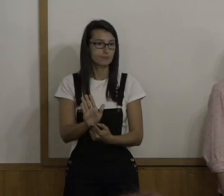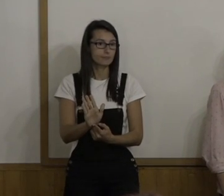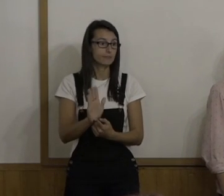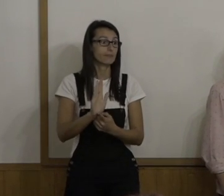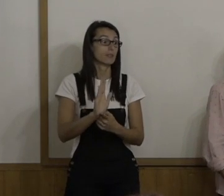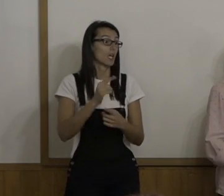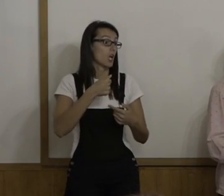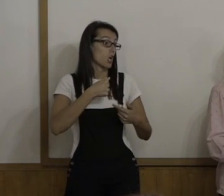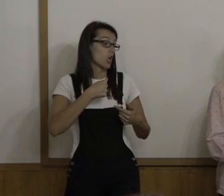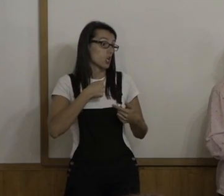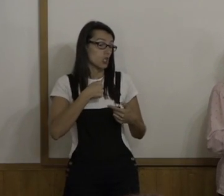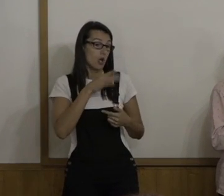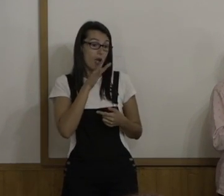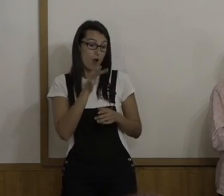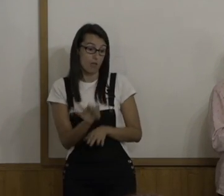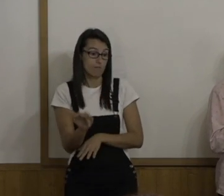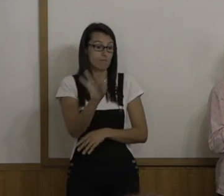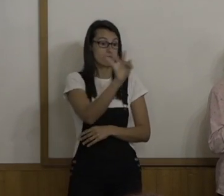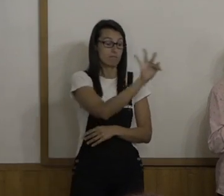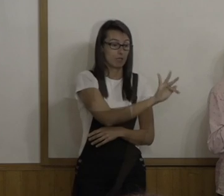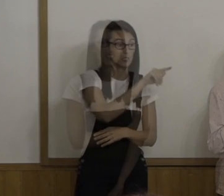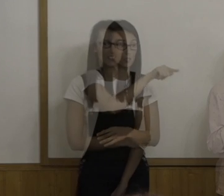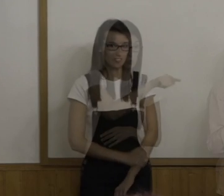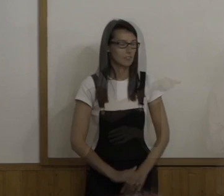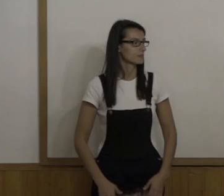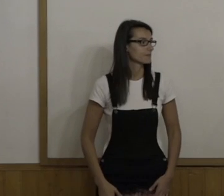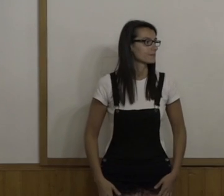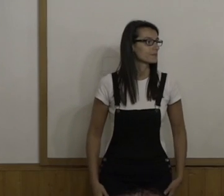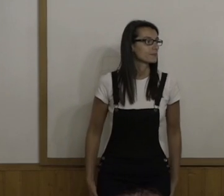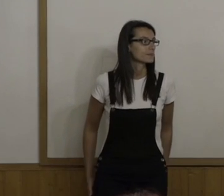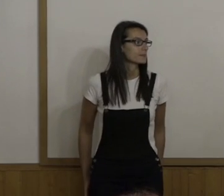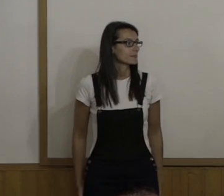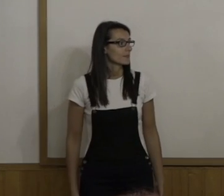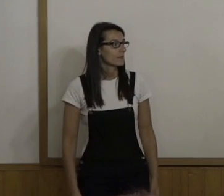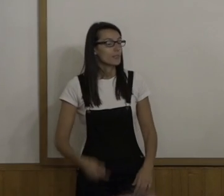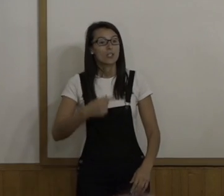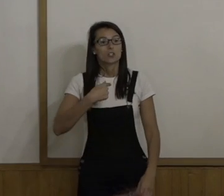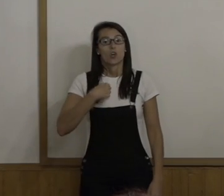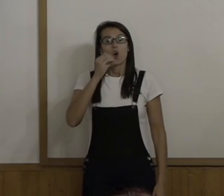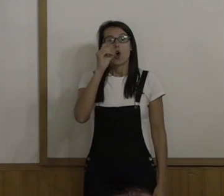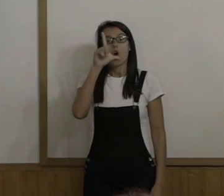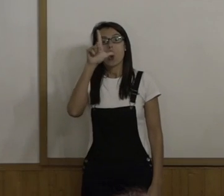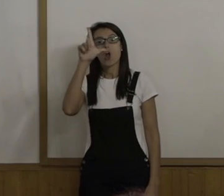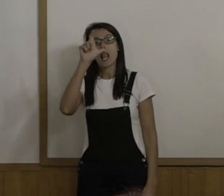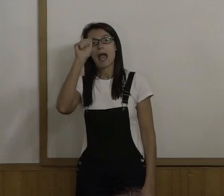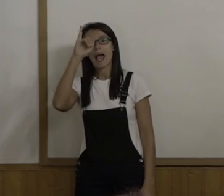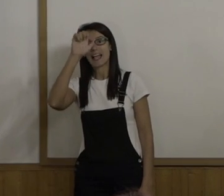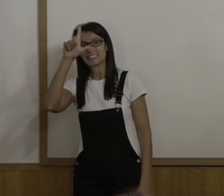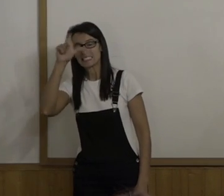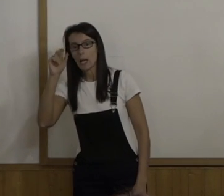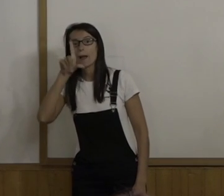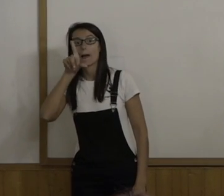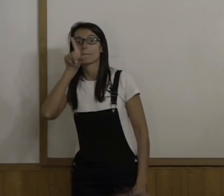Y yo, pues nada, te doy paso a ti la palabra para que presentes también a Talento Unyu. Vale. Bueno, pues yo soy Olaya Pita, represento